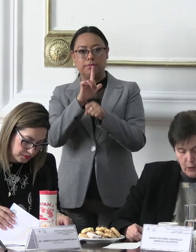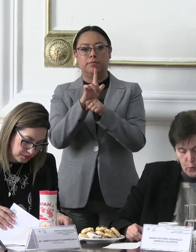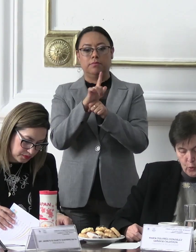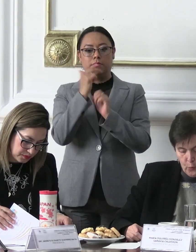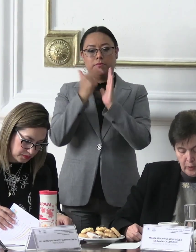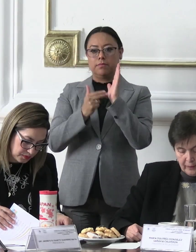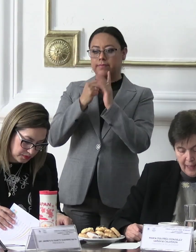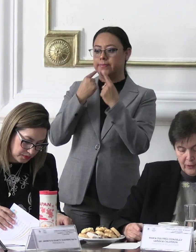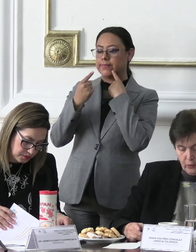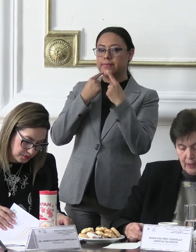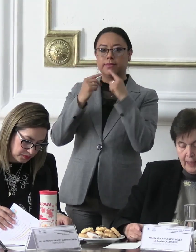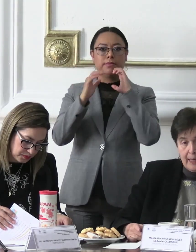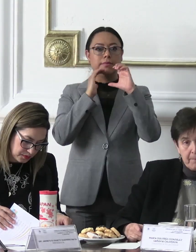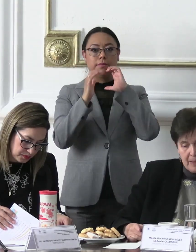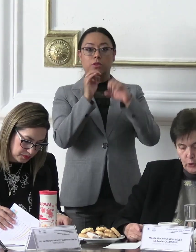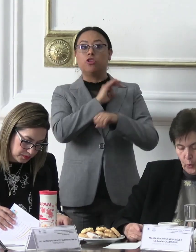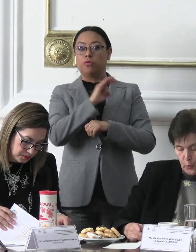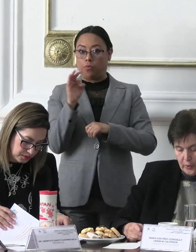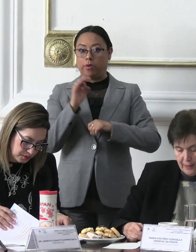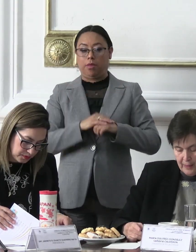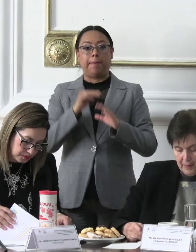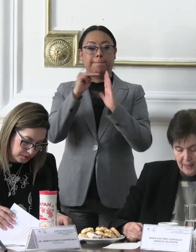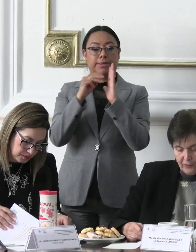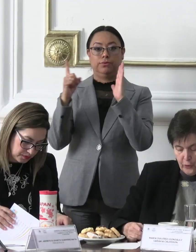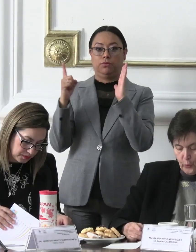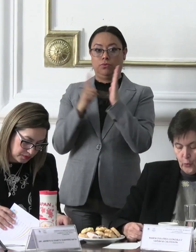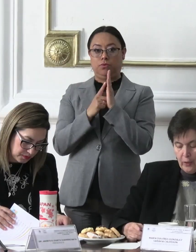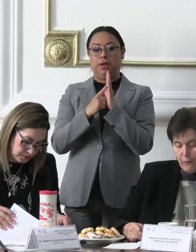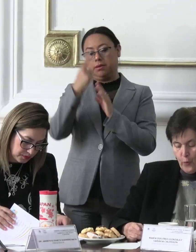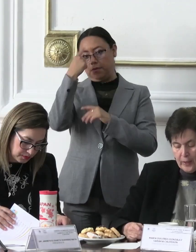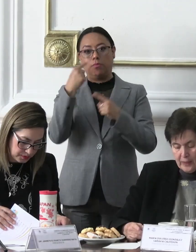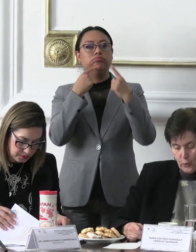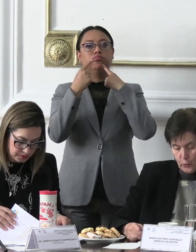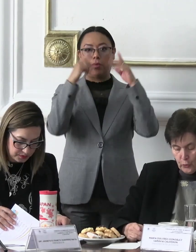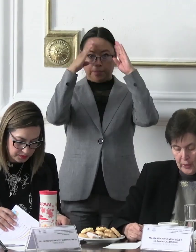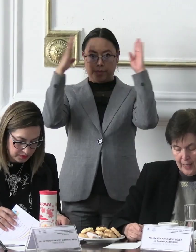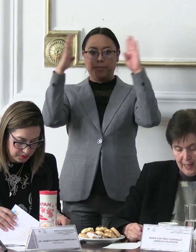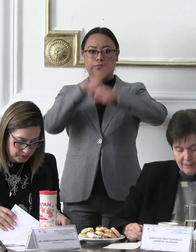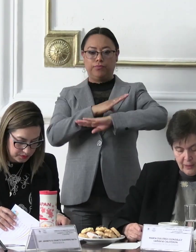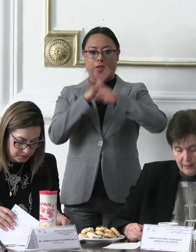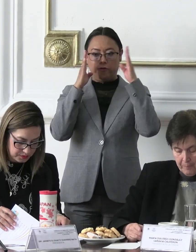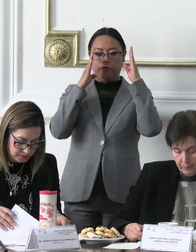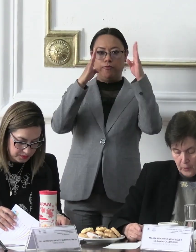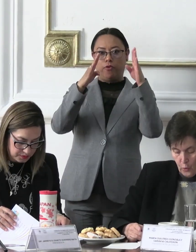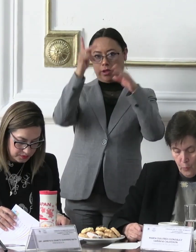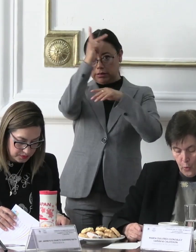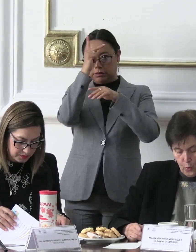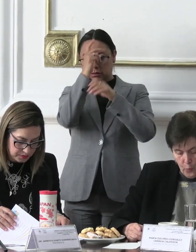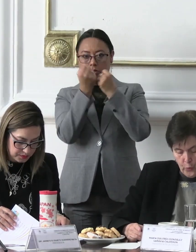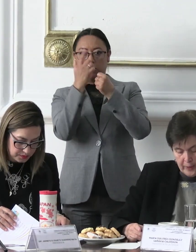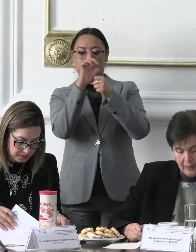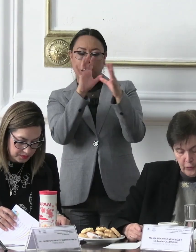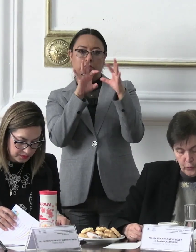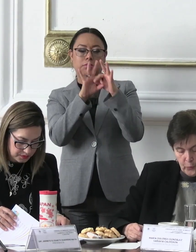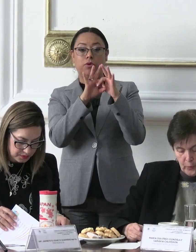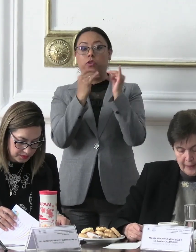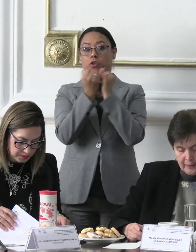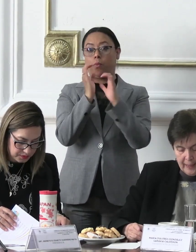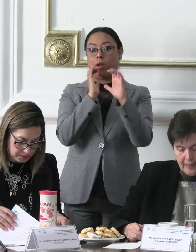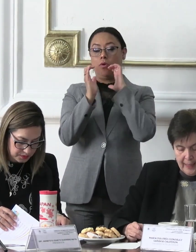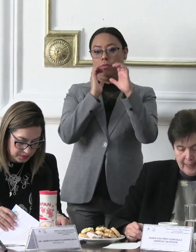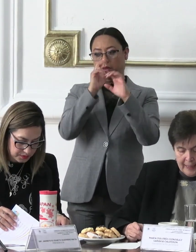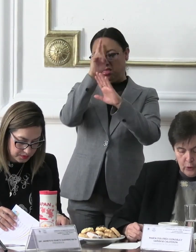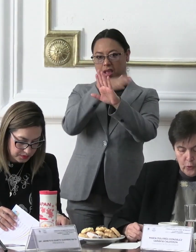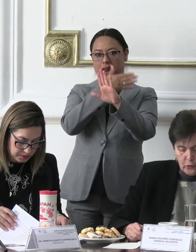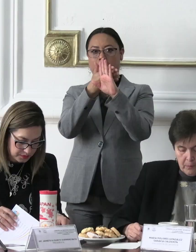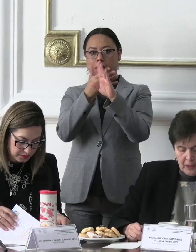herramientas de diálogo comunitario, metodologías de mediación con enfoque psicosocial, así como comunicación no